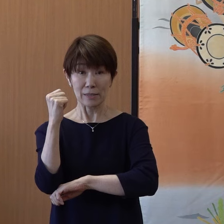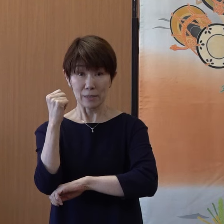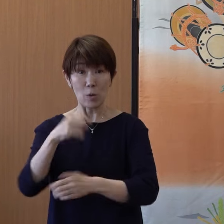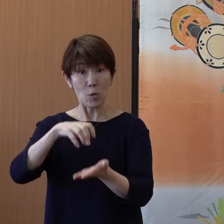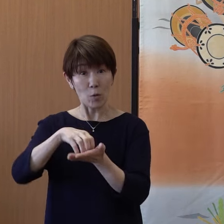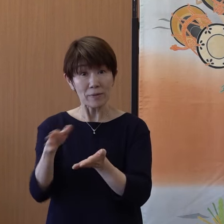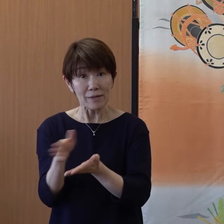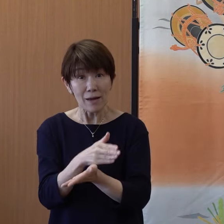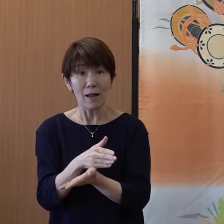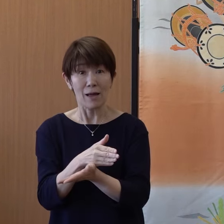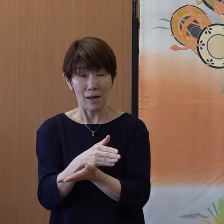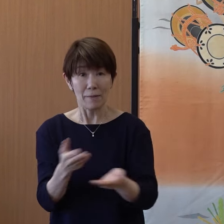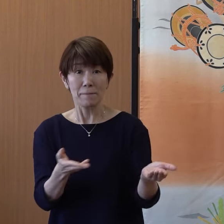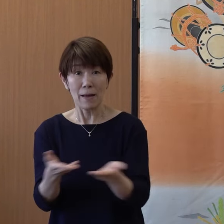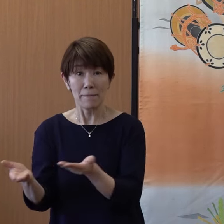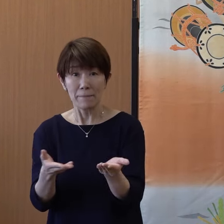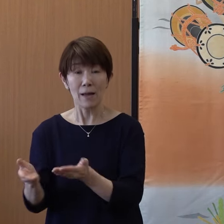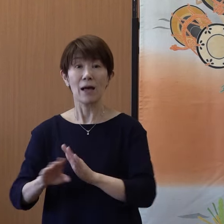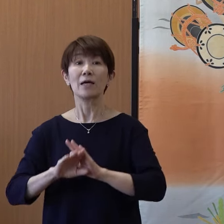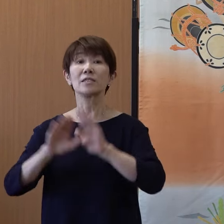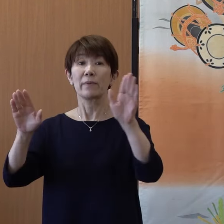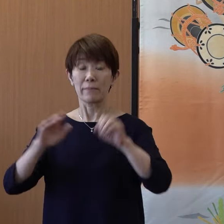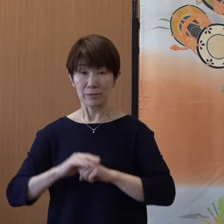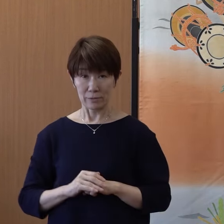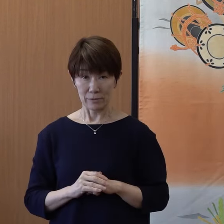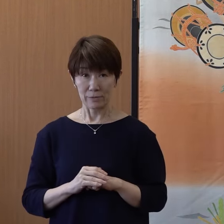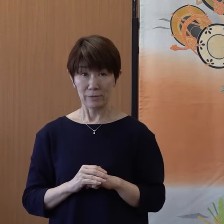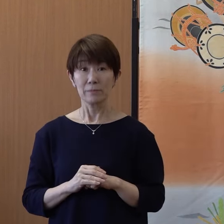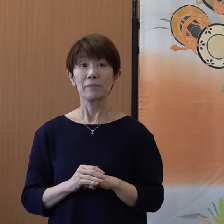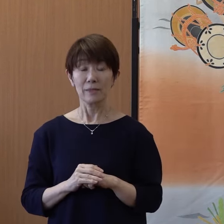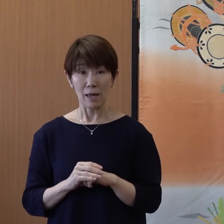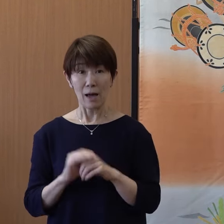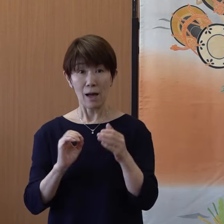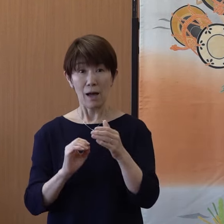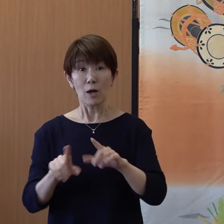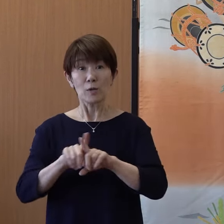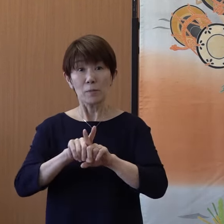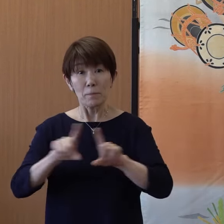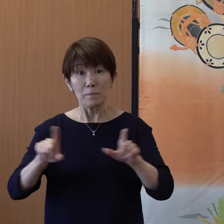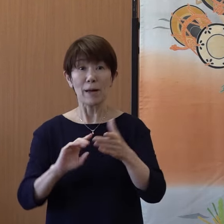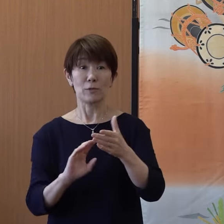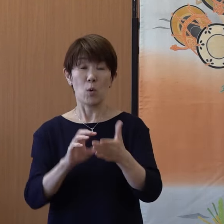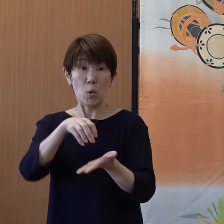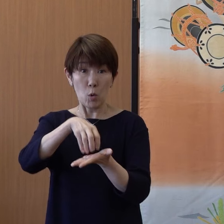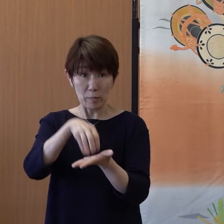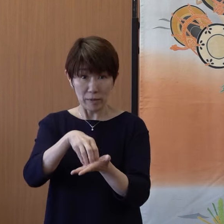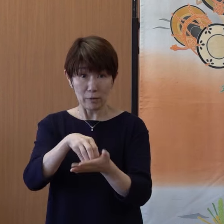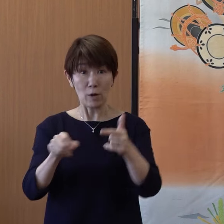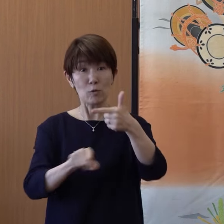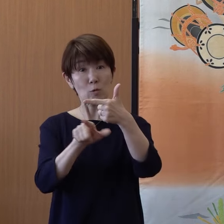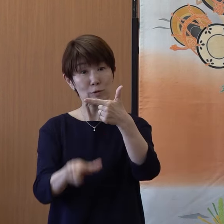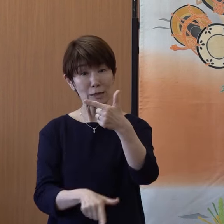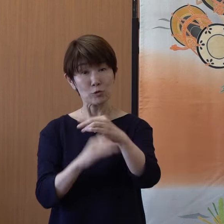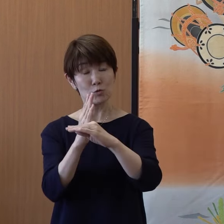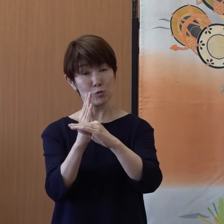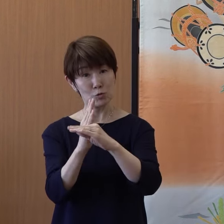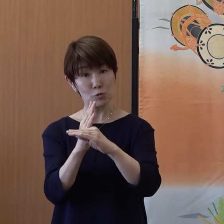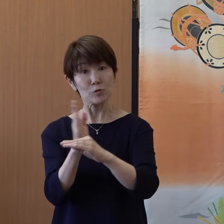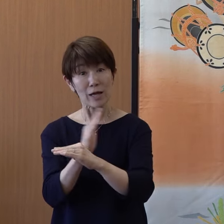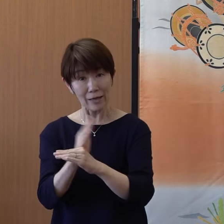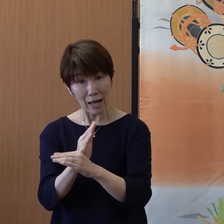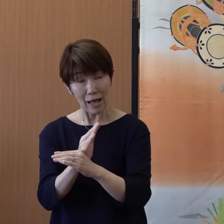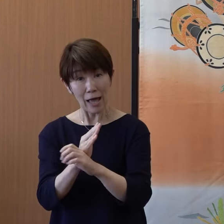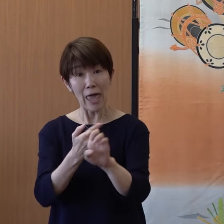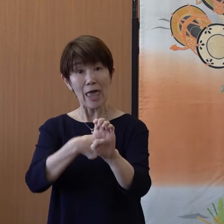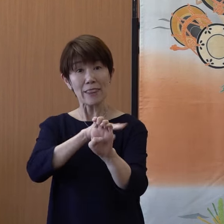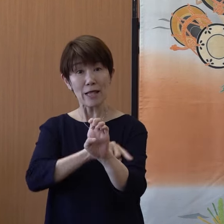れを開始いたします。また可燃ごみについては6月中旬から環境エネルギーセンターで